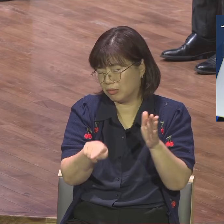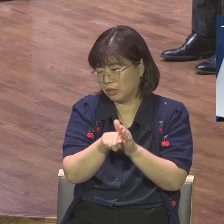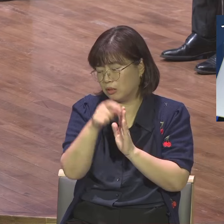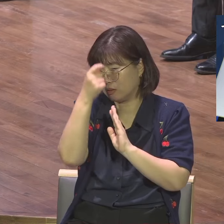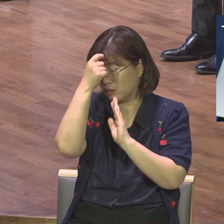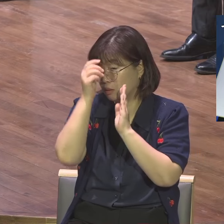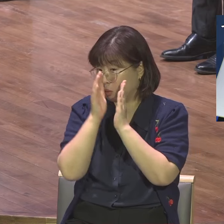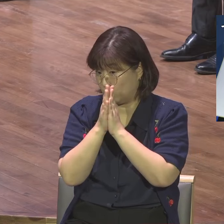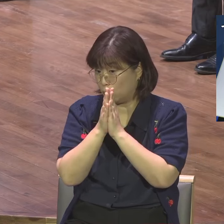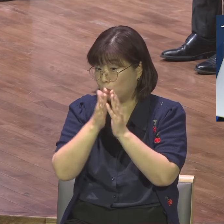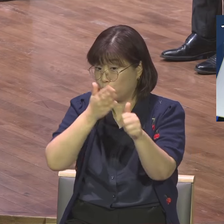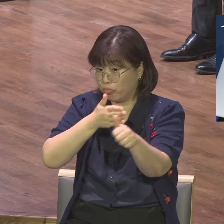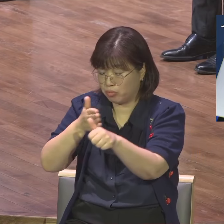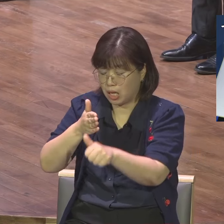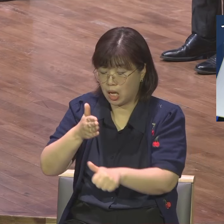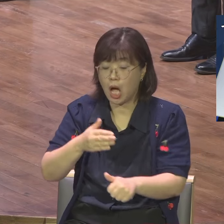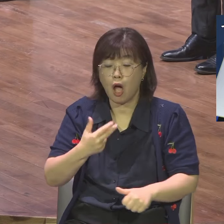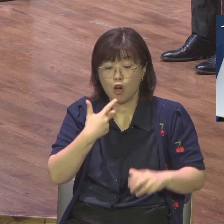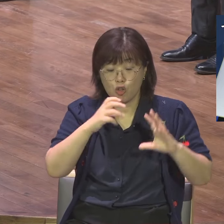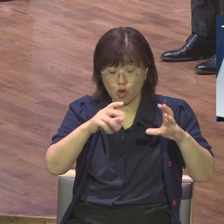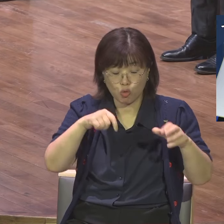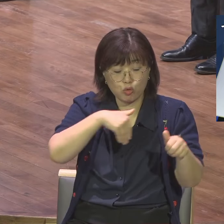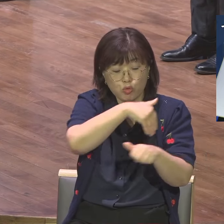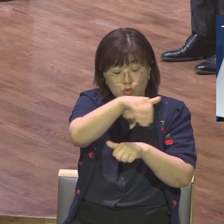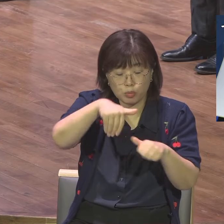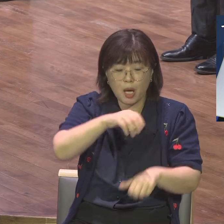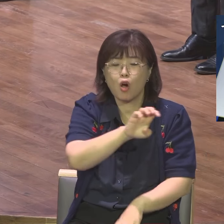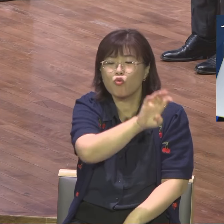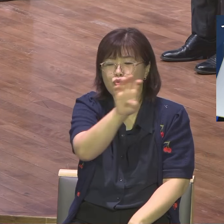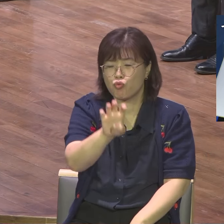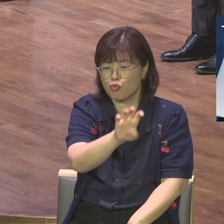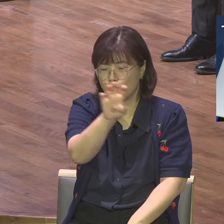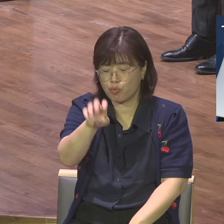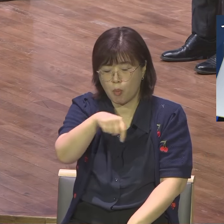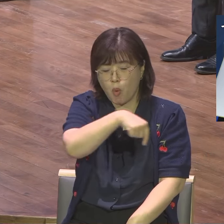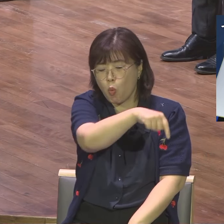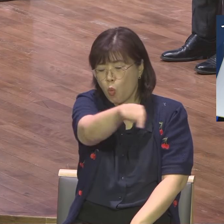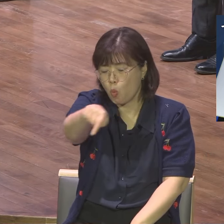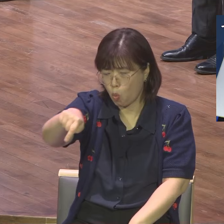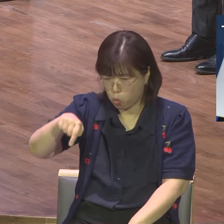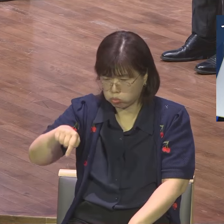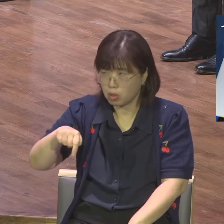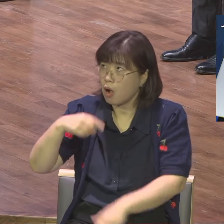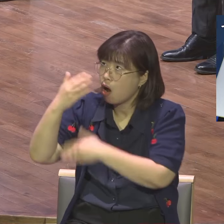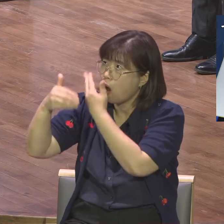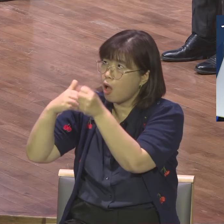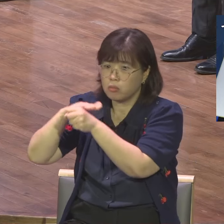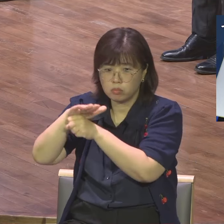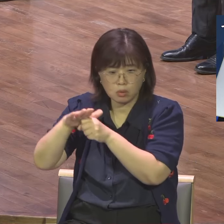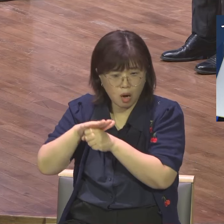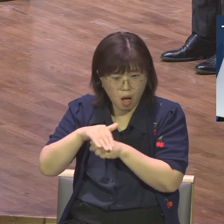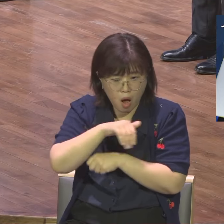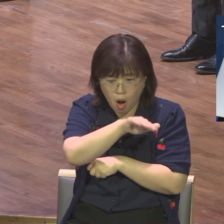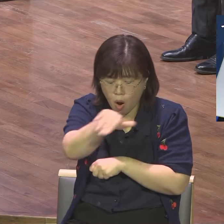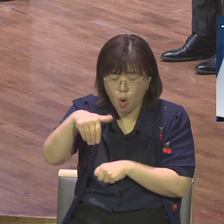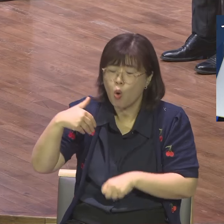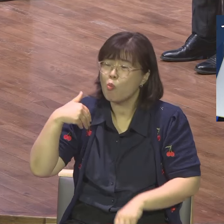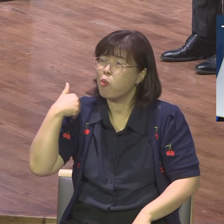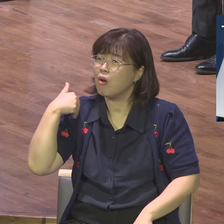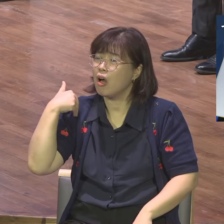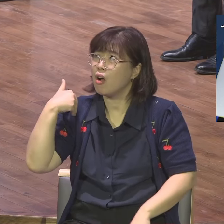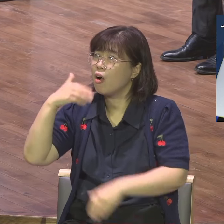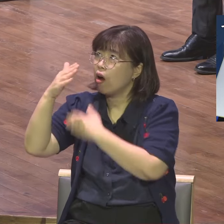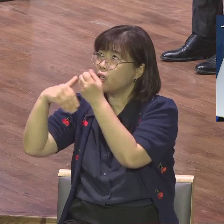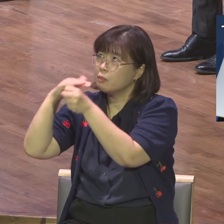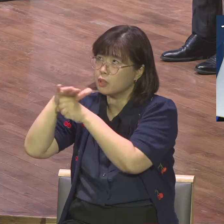있는데 유럽 현장에 이 사랑을 오해하는 자들에게 이 사랑을 놓친 자들에게 이 예수 그리스도의